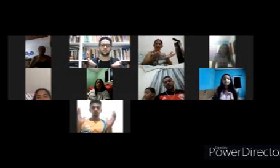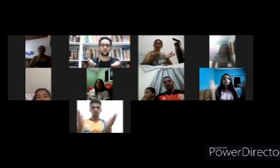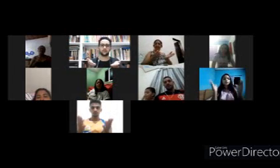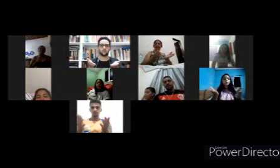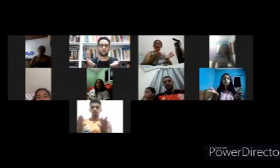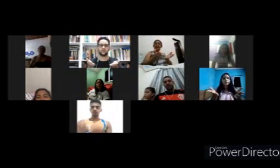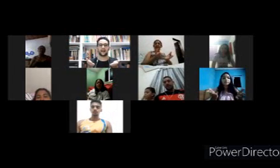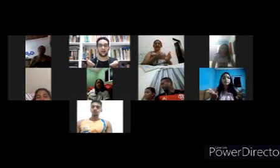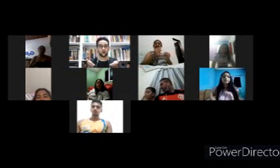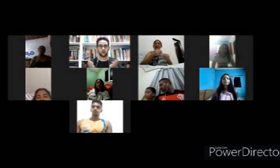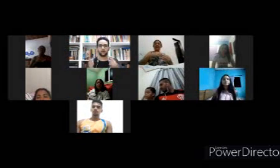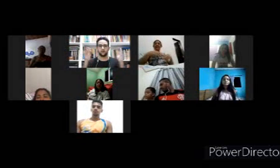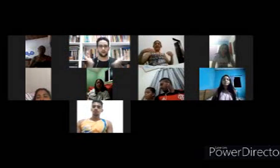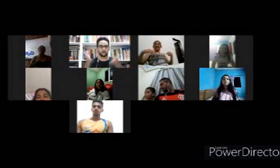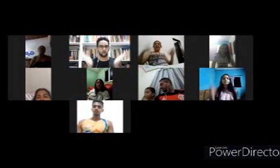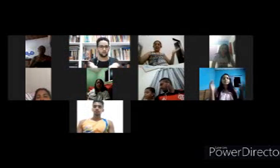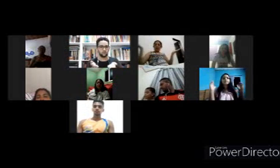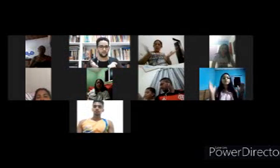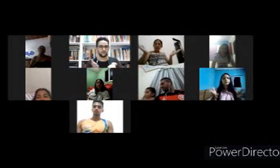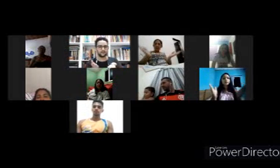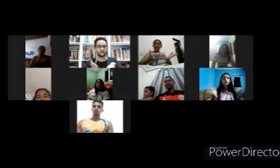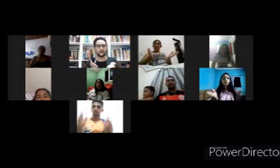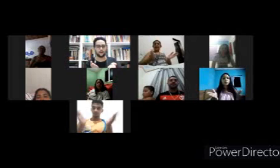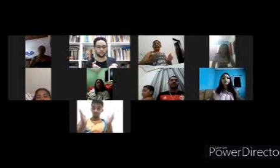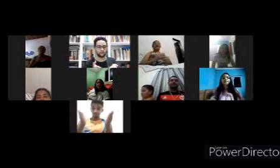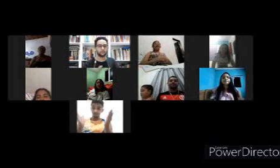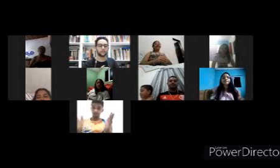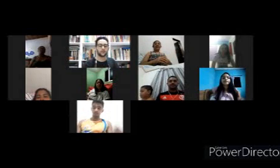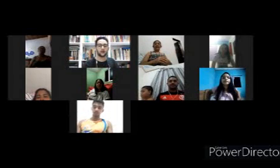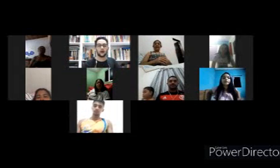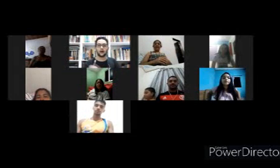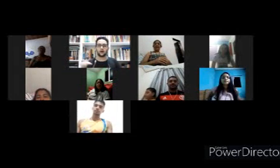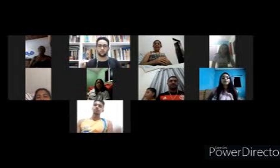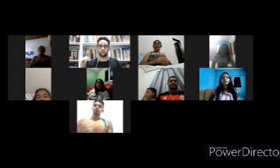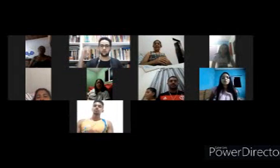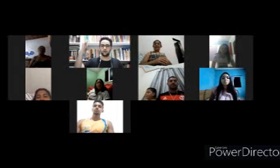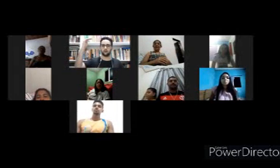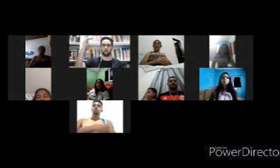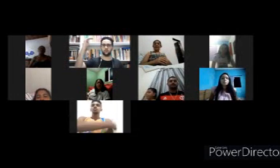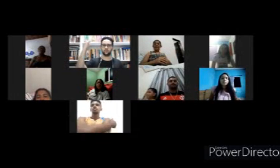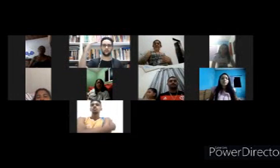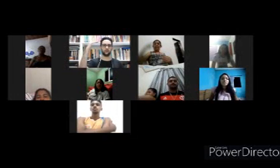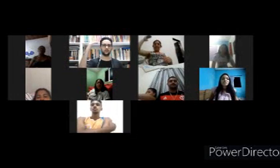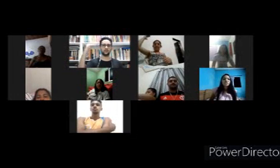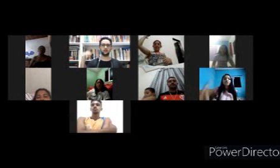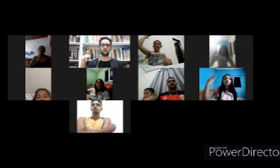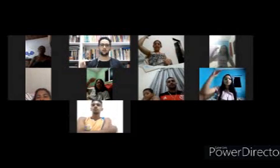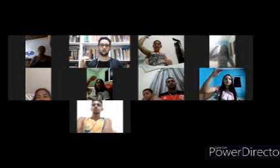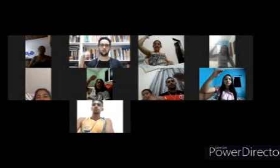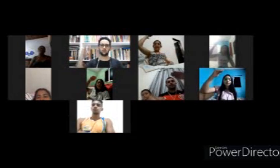fazer alguma coisa agora, eu faço duas vezes rápido. Alto, eu boto minha mão assim e coloco